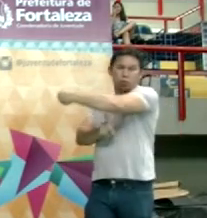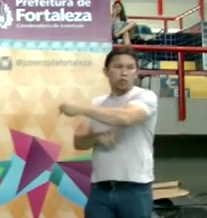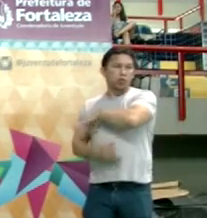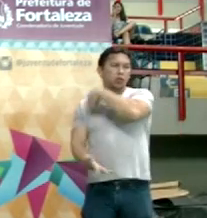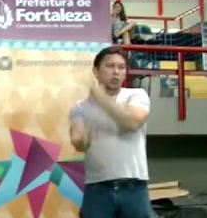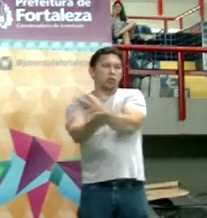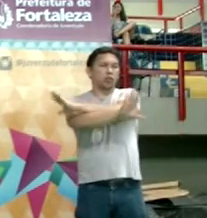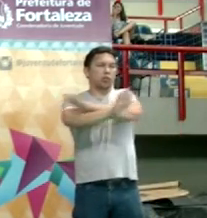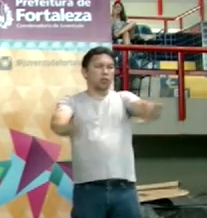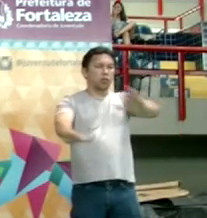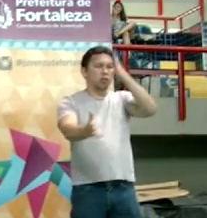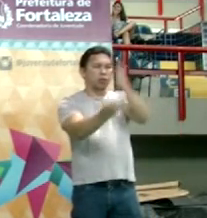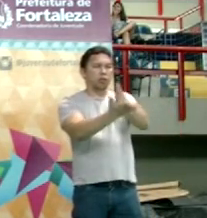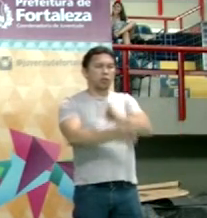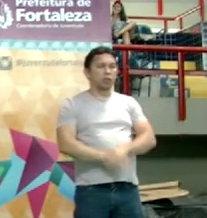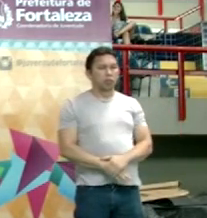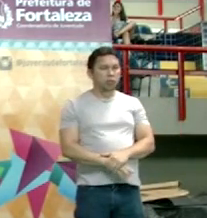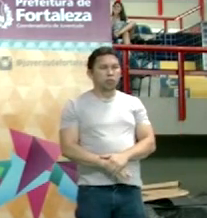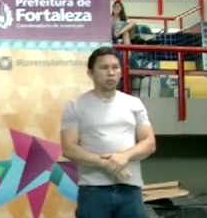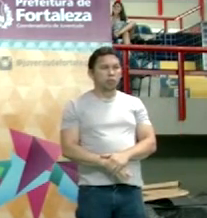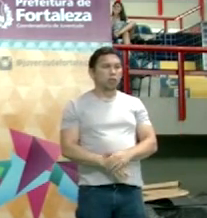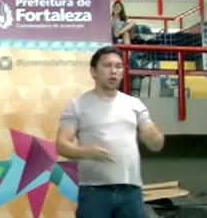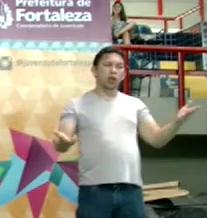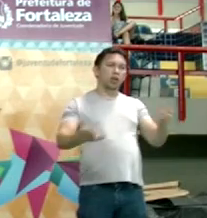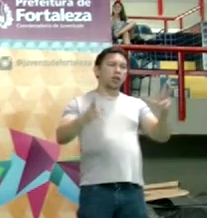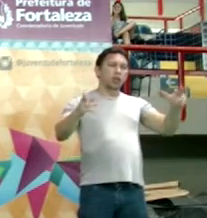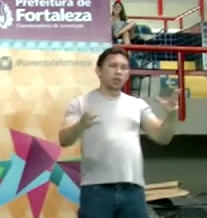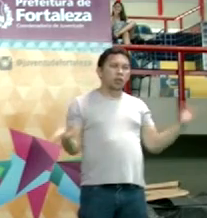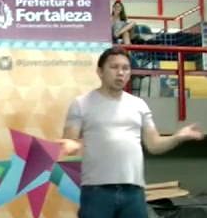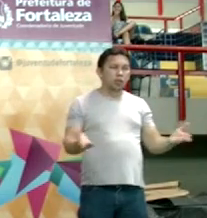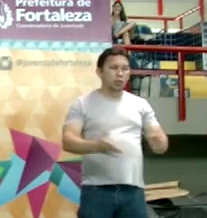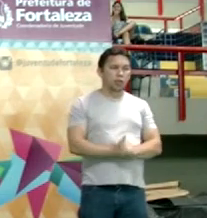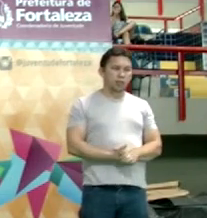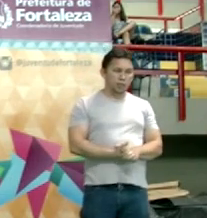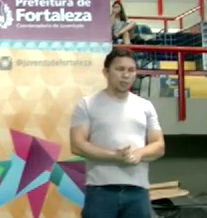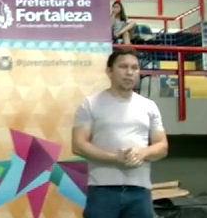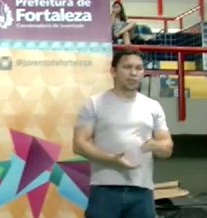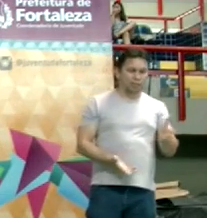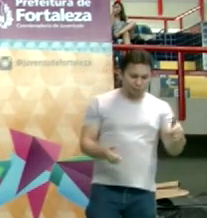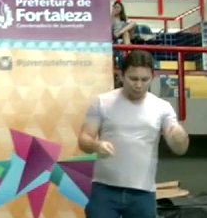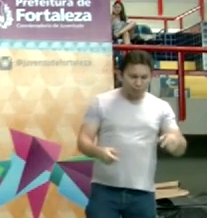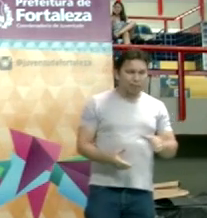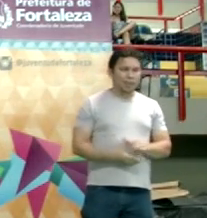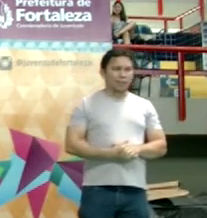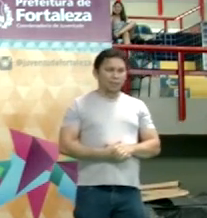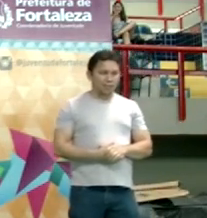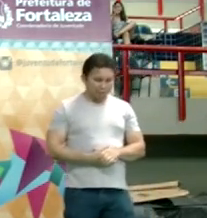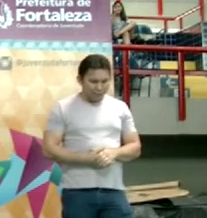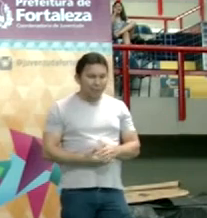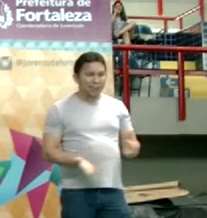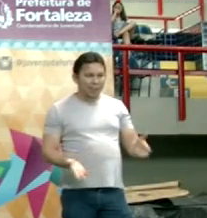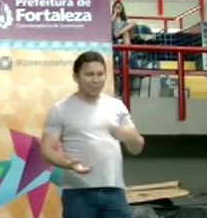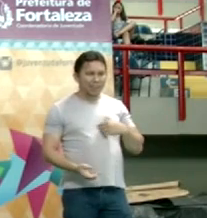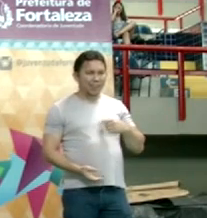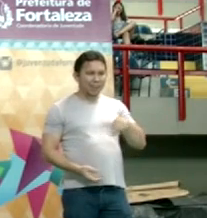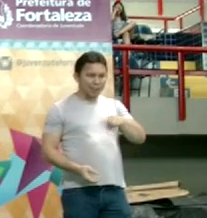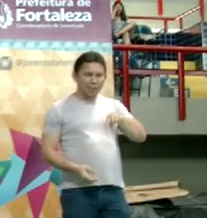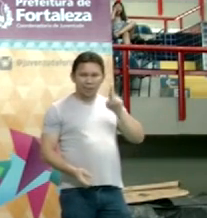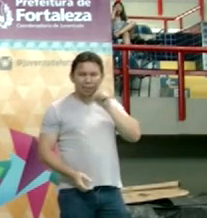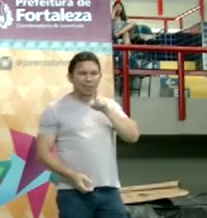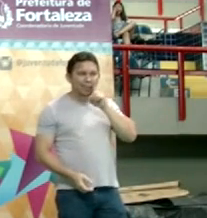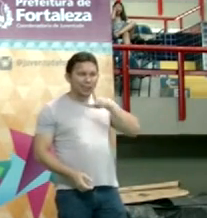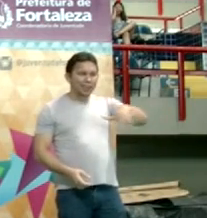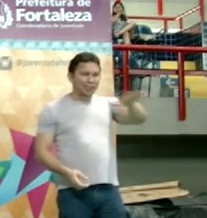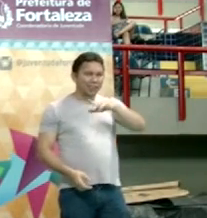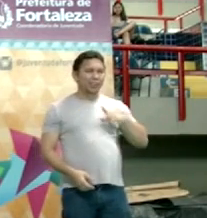tudo. Tá? Mesma coisa hoje, né? Hoje a gente que mora aqui na Noruega, a gente que mora aqui na Finlândia, né,